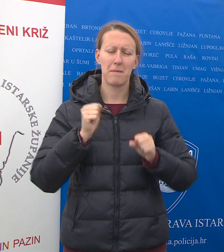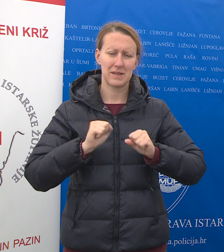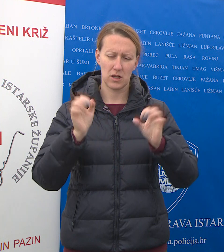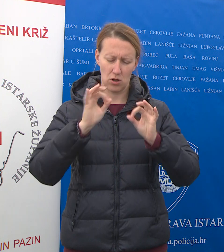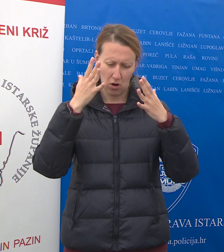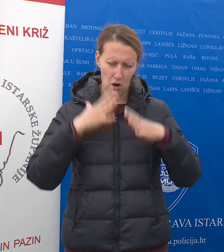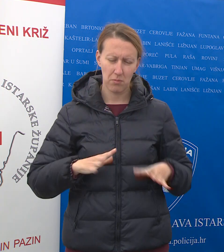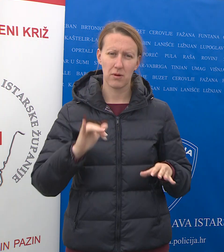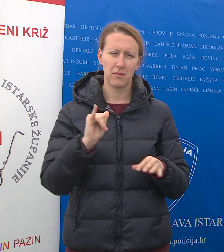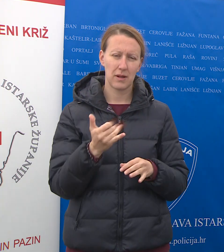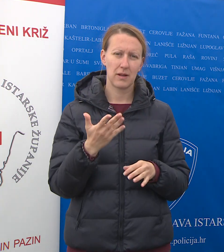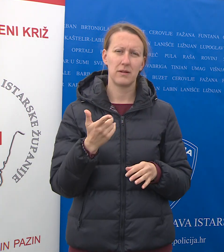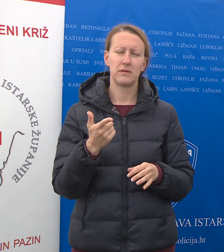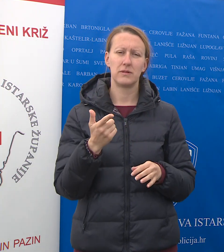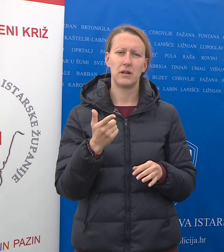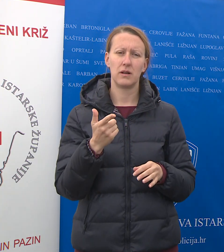zaštitne opreme, da se